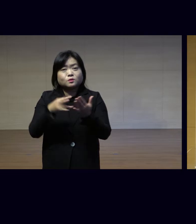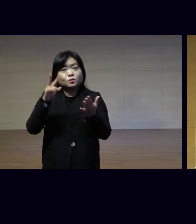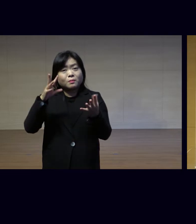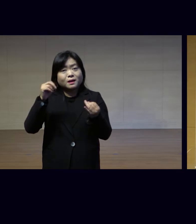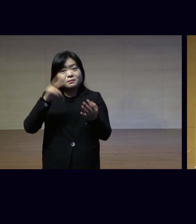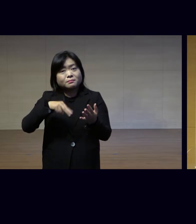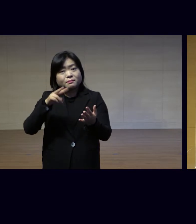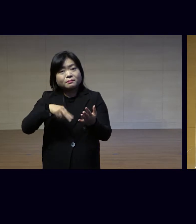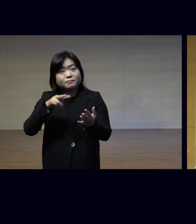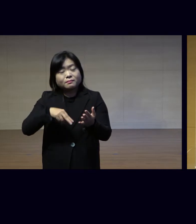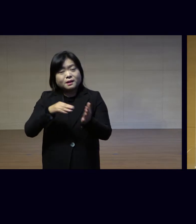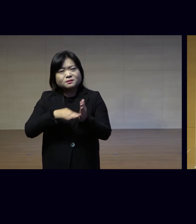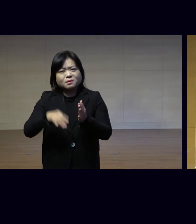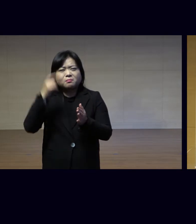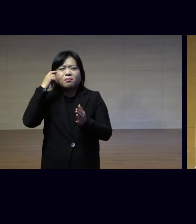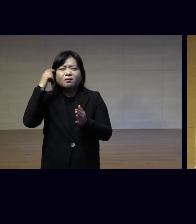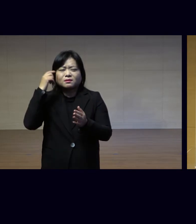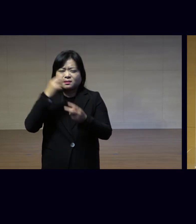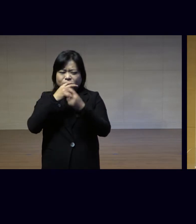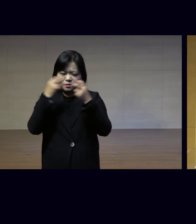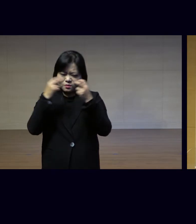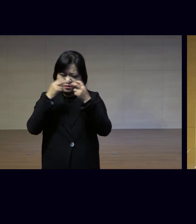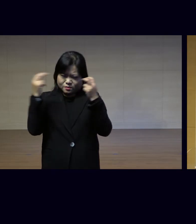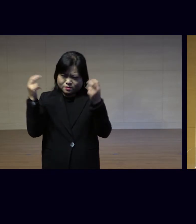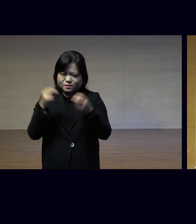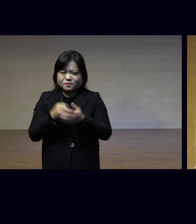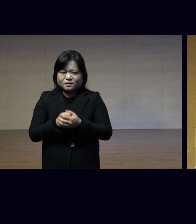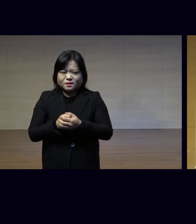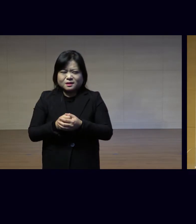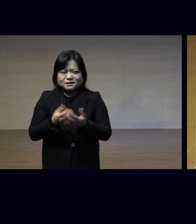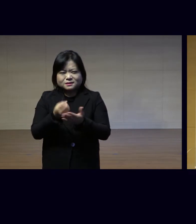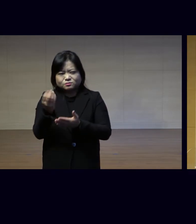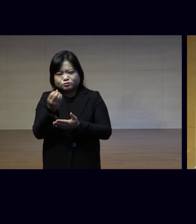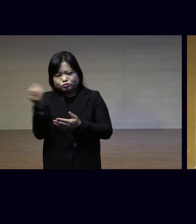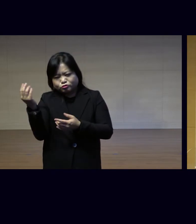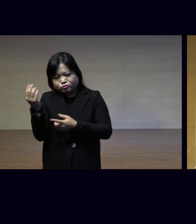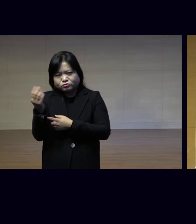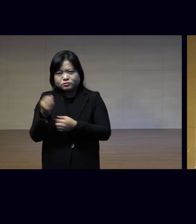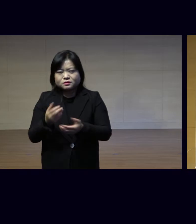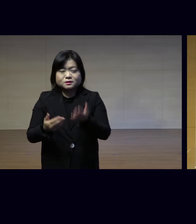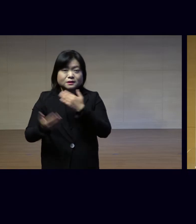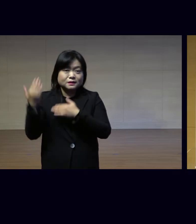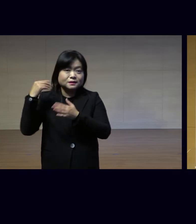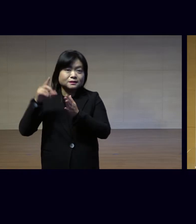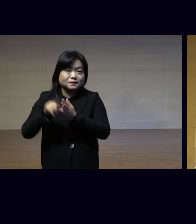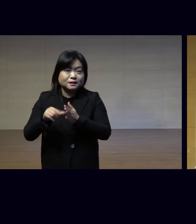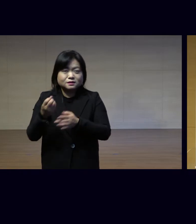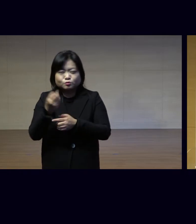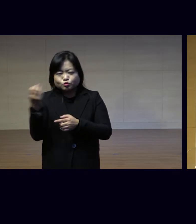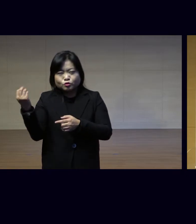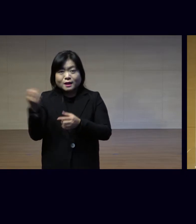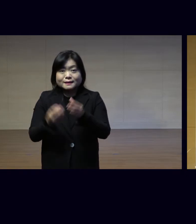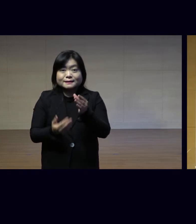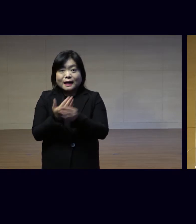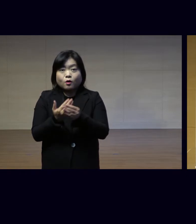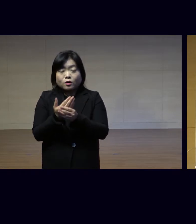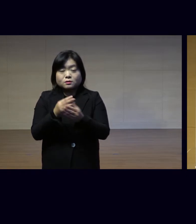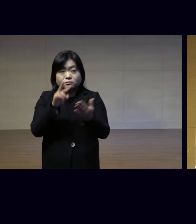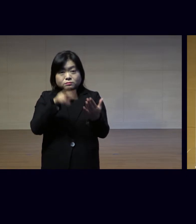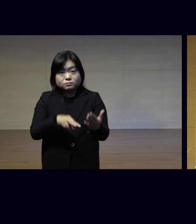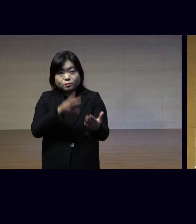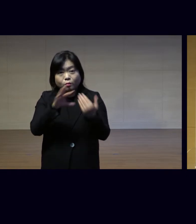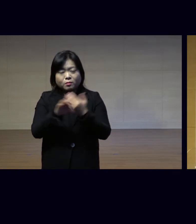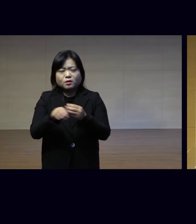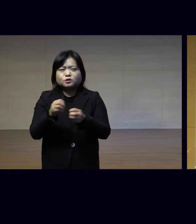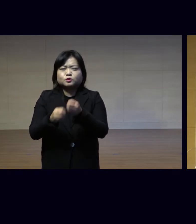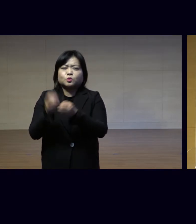봤지만 이 사람 머리가 좋은지 뭐 신문이나 그 당시에 무슨 그 사건을 이렇게 탁 보면 그거를 팍